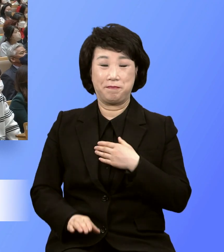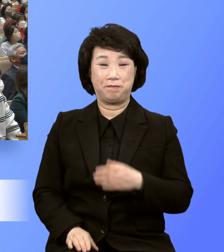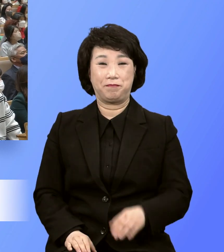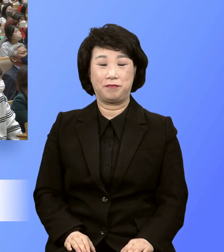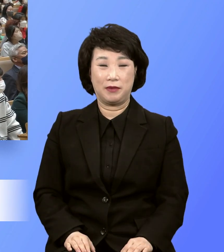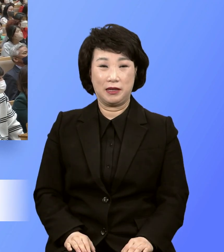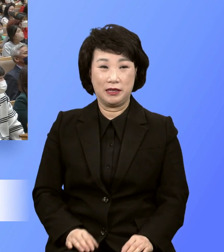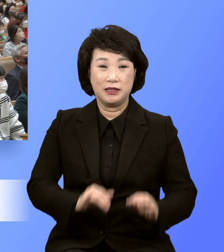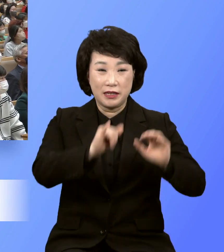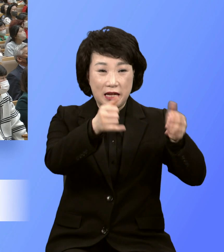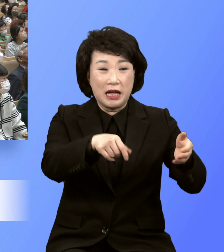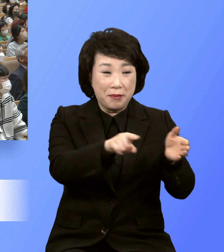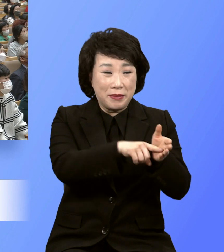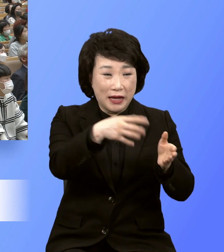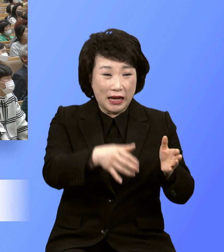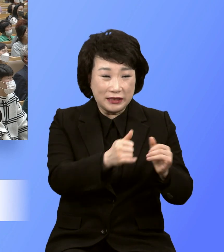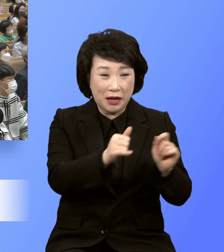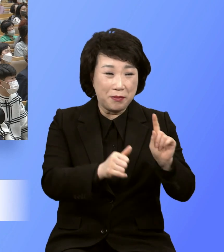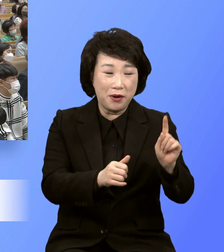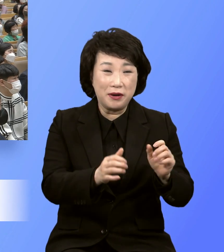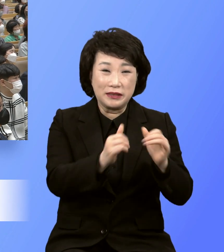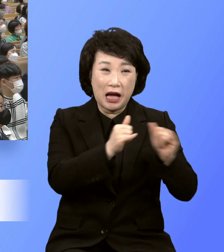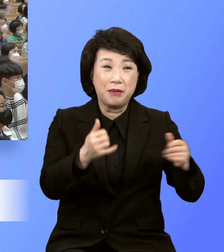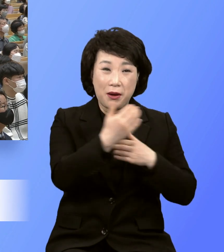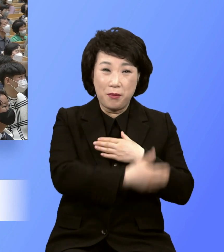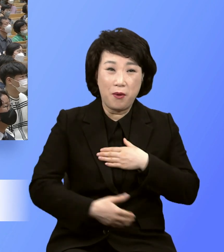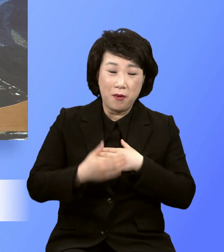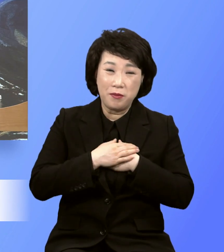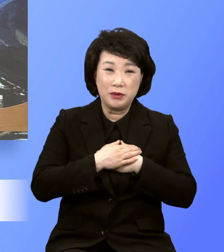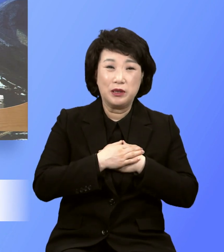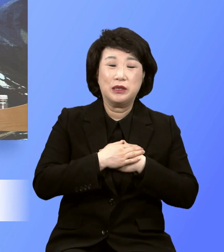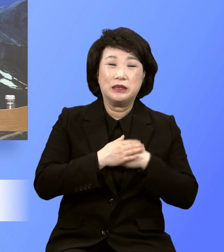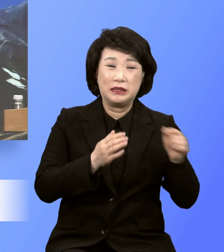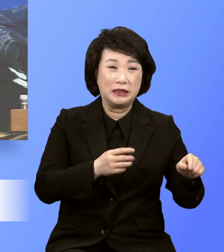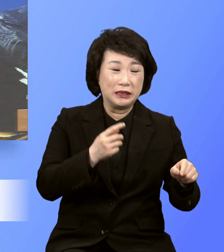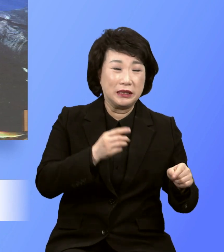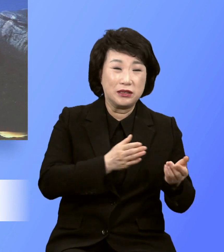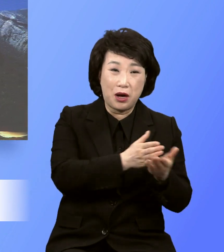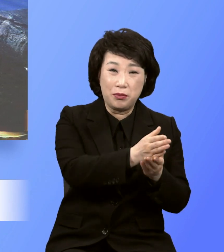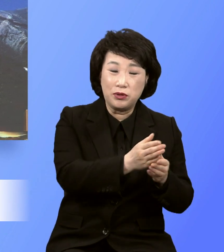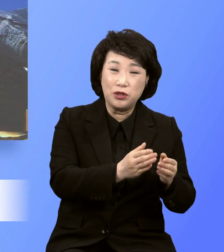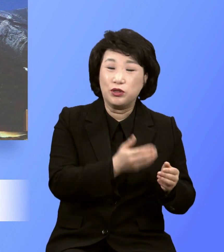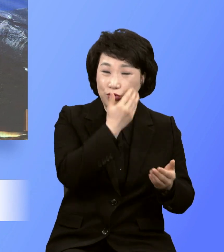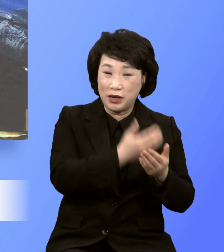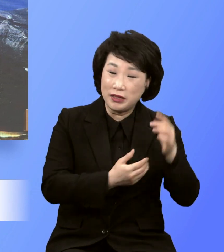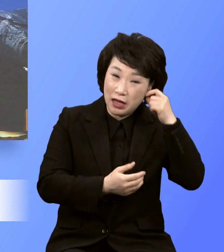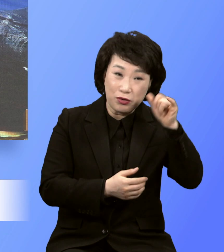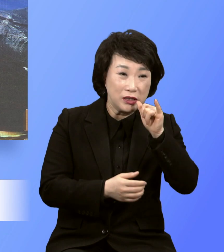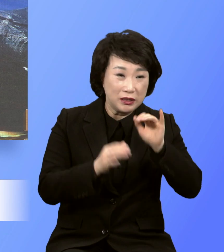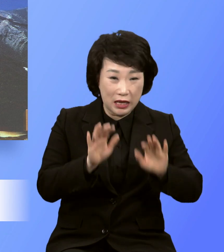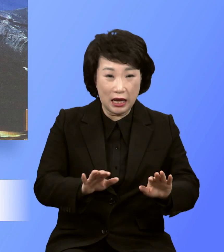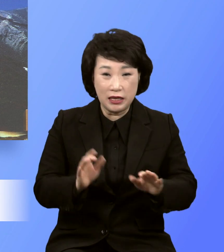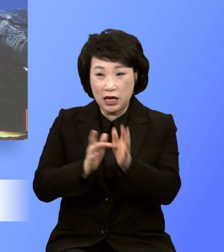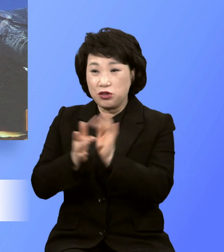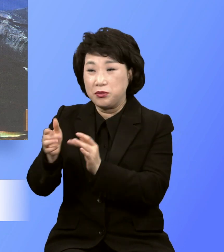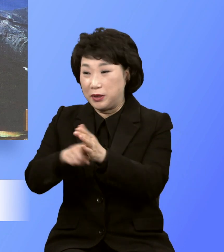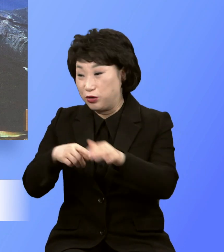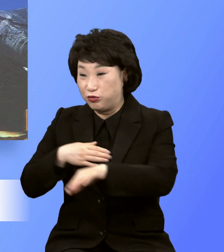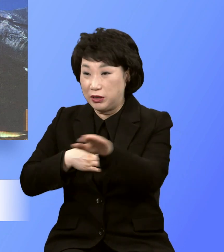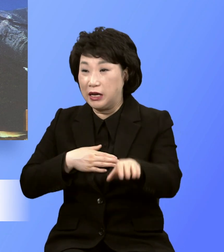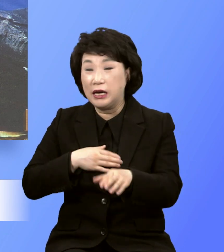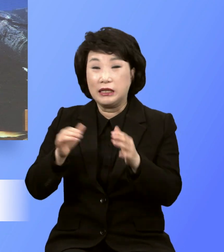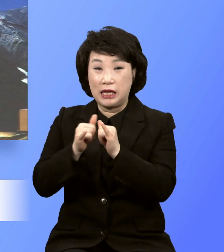나다. 세상 사람들은 사람의 본질을 육신으로 보나 예수 믿는 사람들은 사람의 본질을 영혼으로